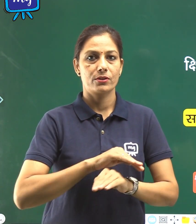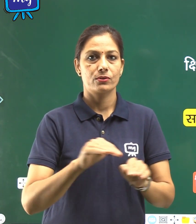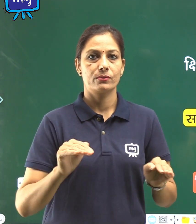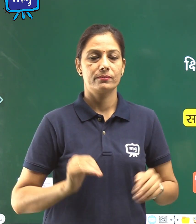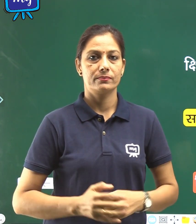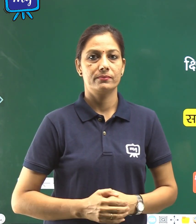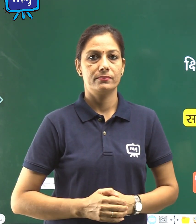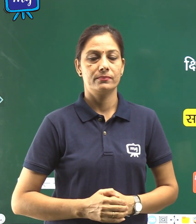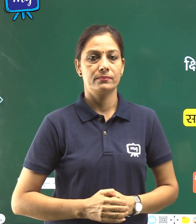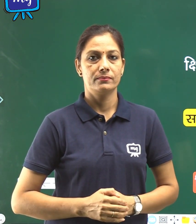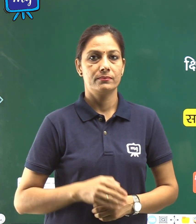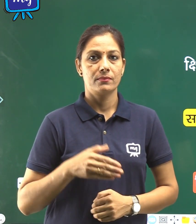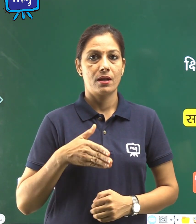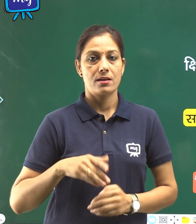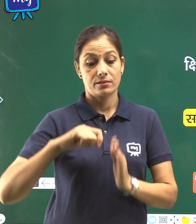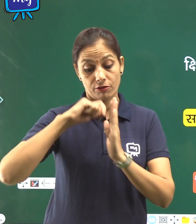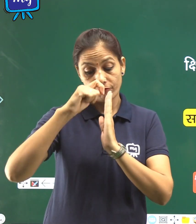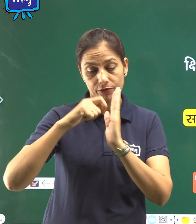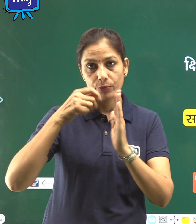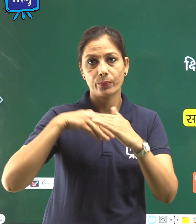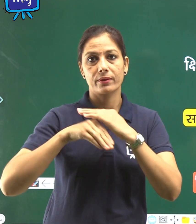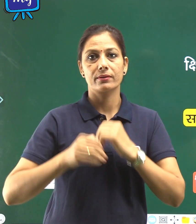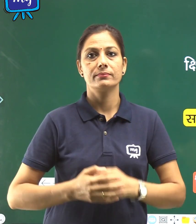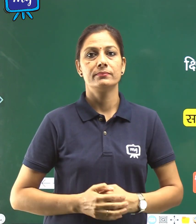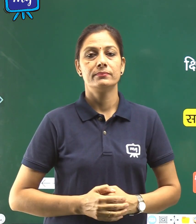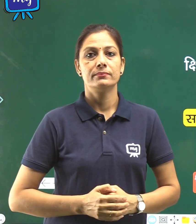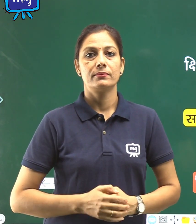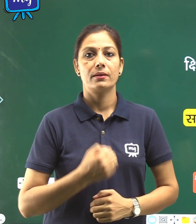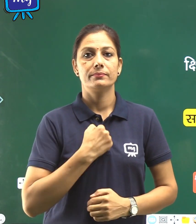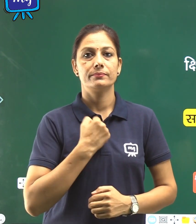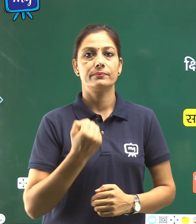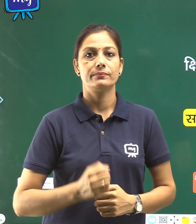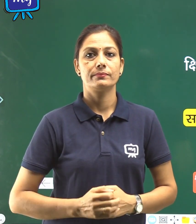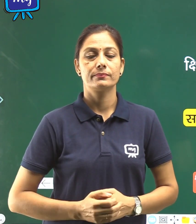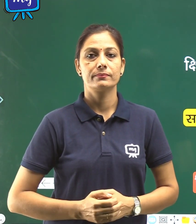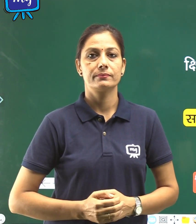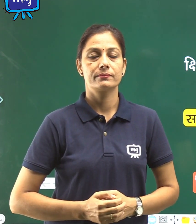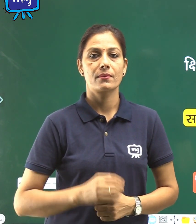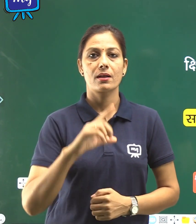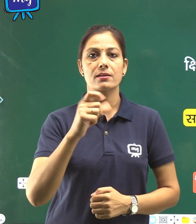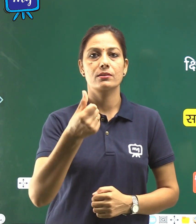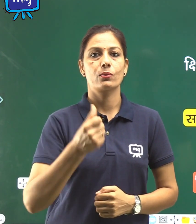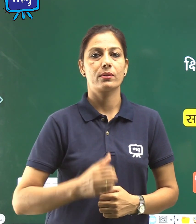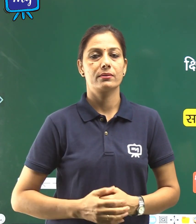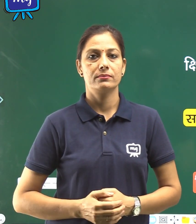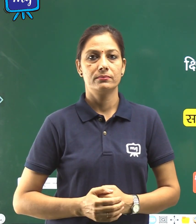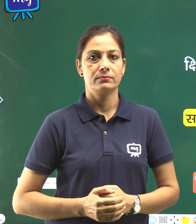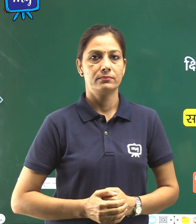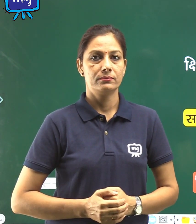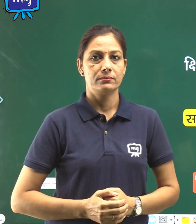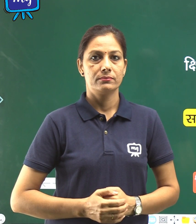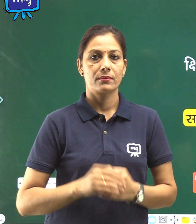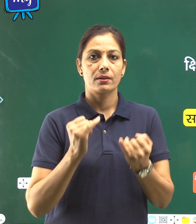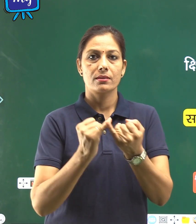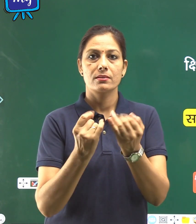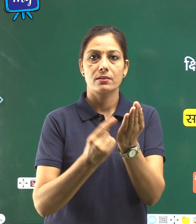बच्चों, आज के वीडियो में हम कक्षा 9 की